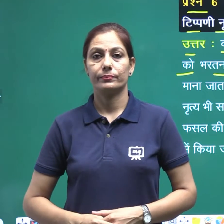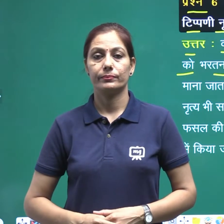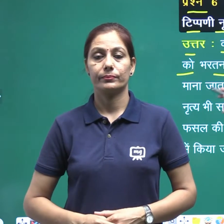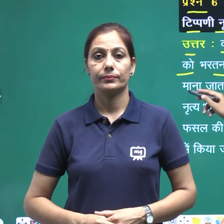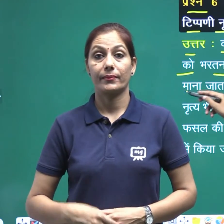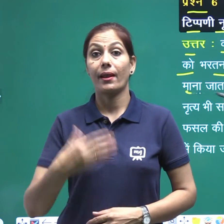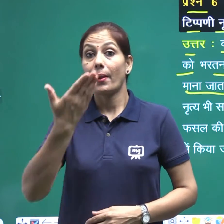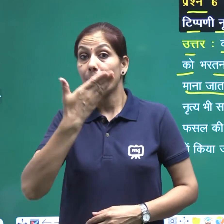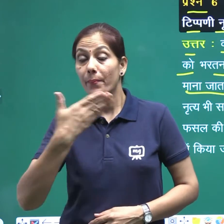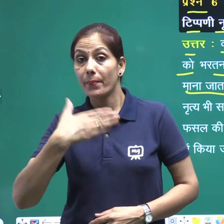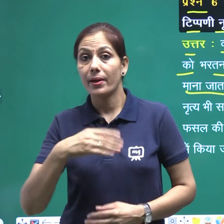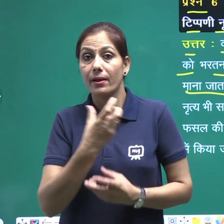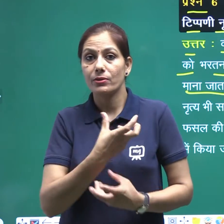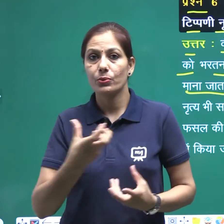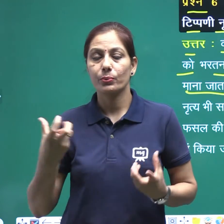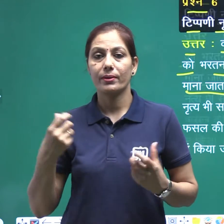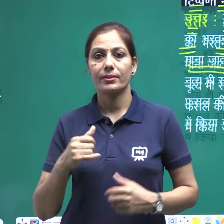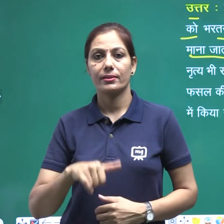प्रेरणा स्रोत माना जाता है।